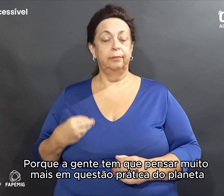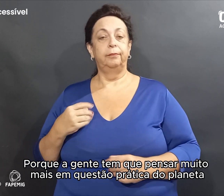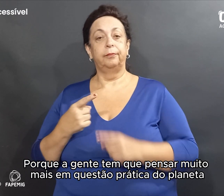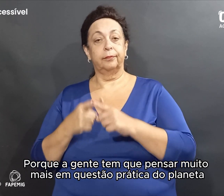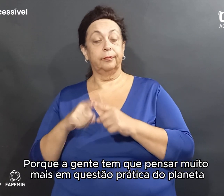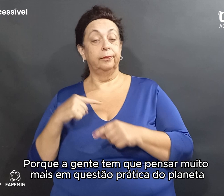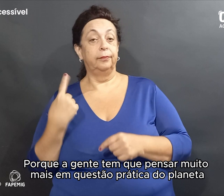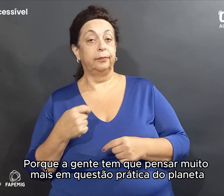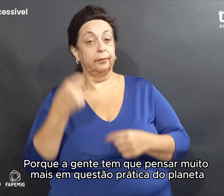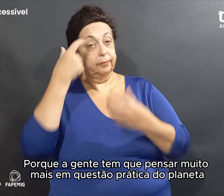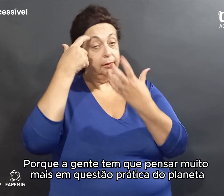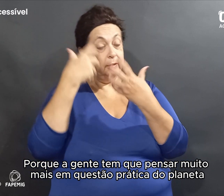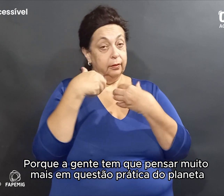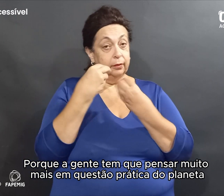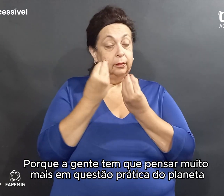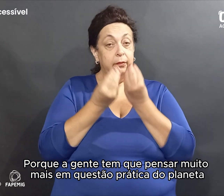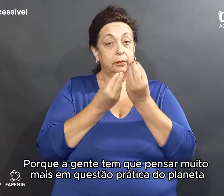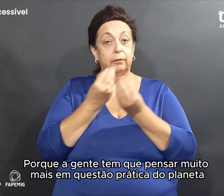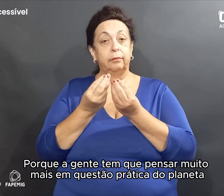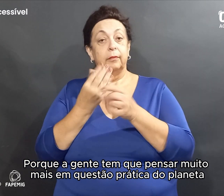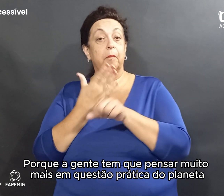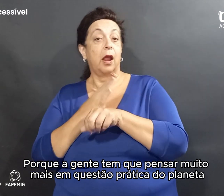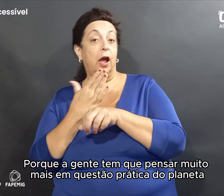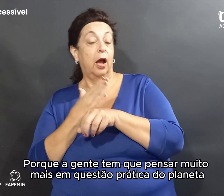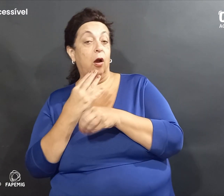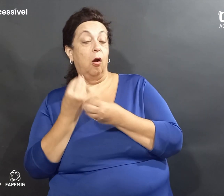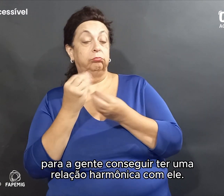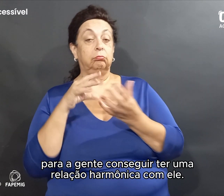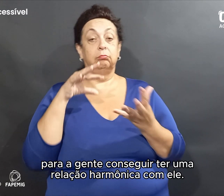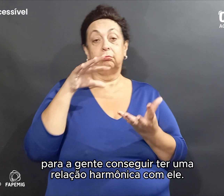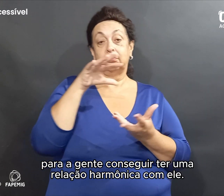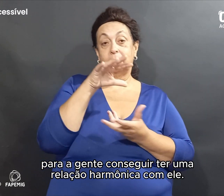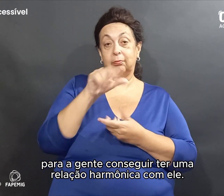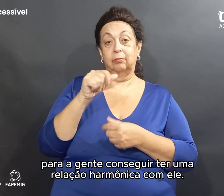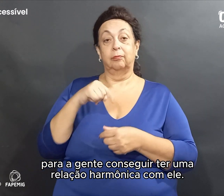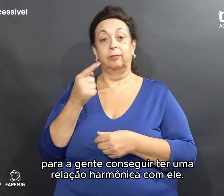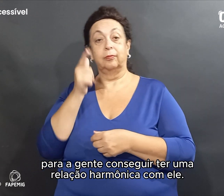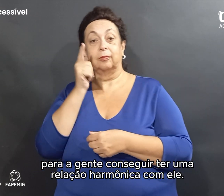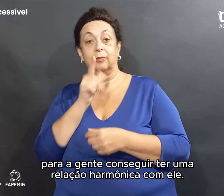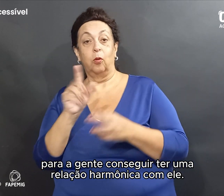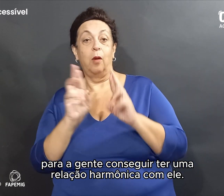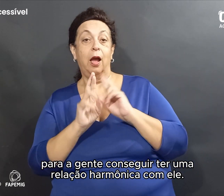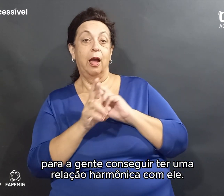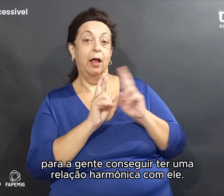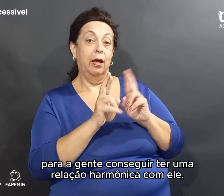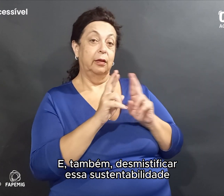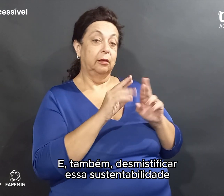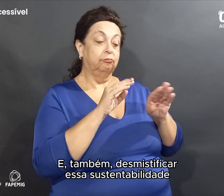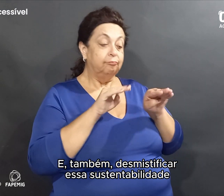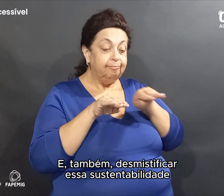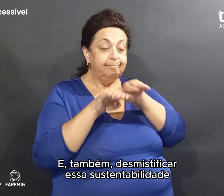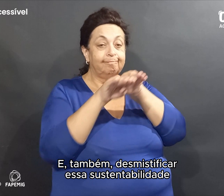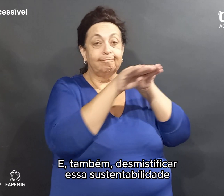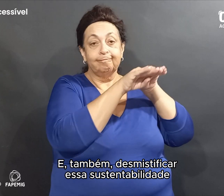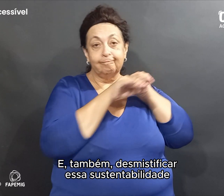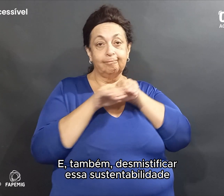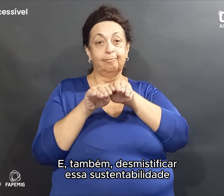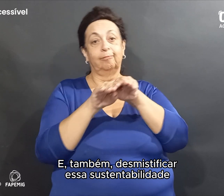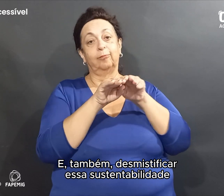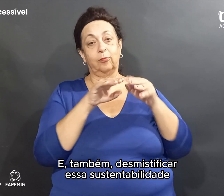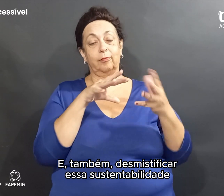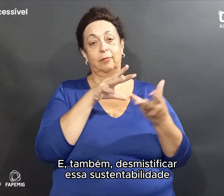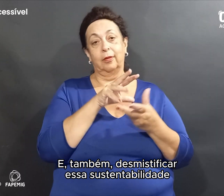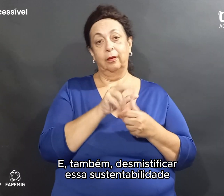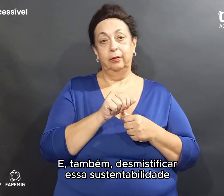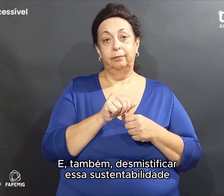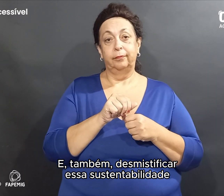gente tem que pensar muito mais em questão prática do planeta para a gente conseguir ter uma relação harmônica com ele. E também